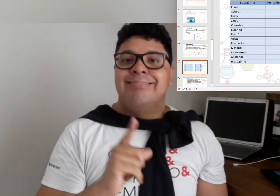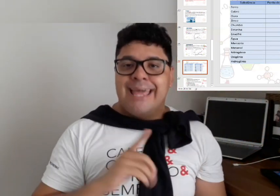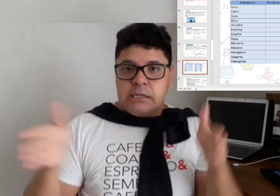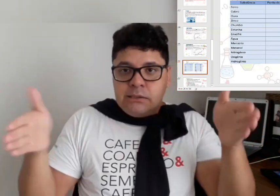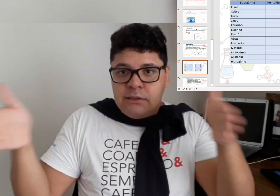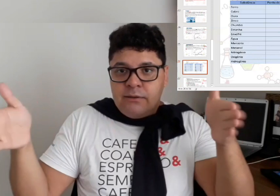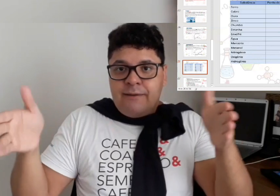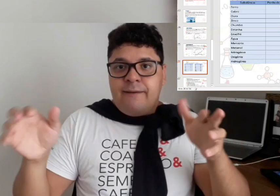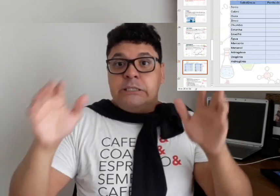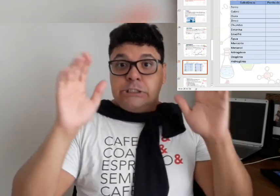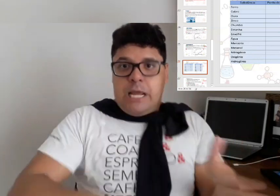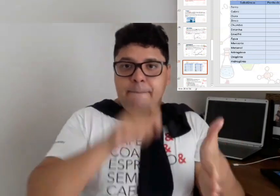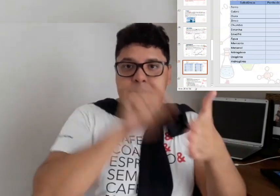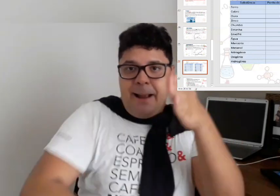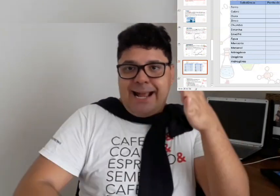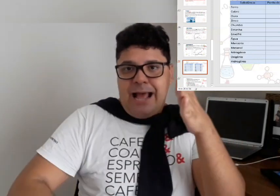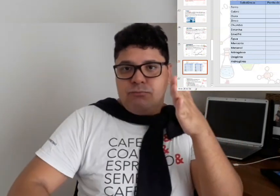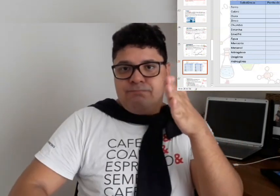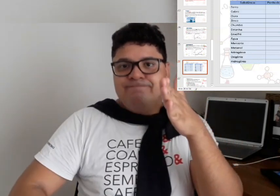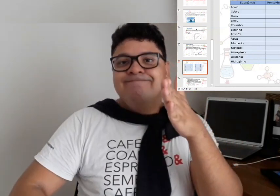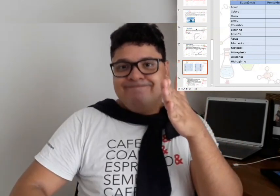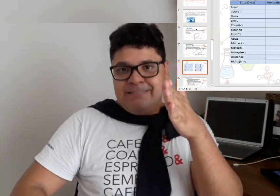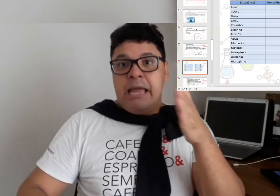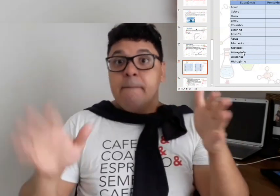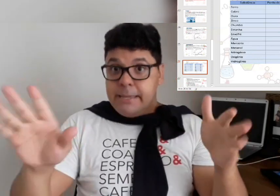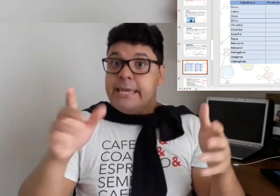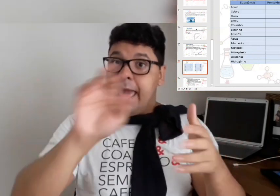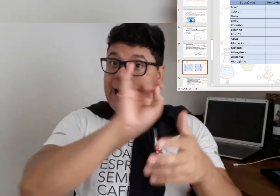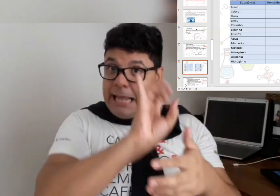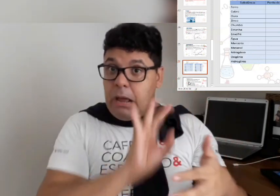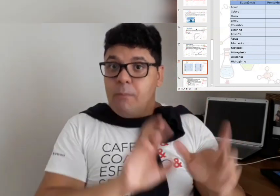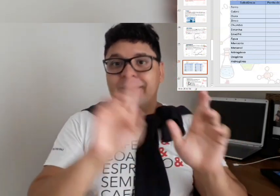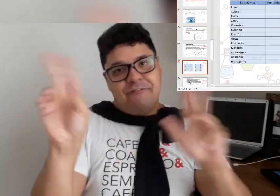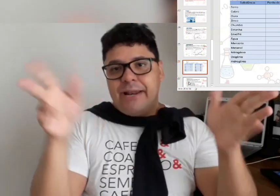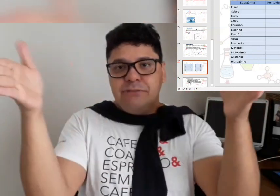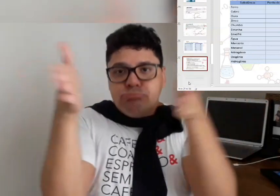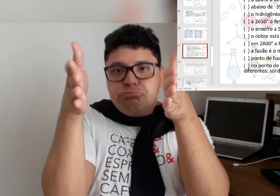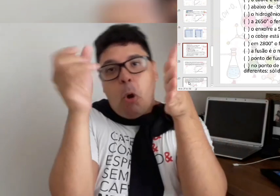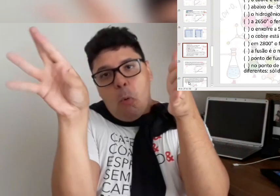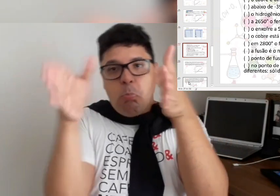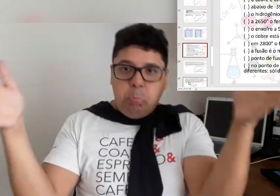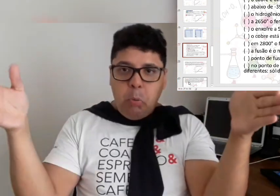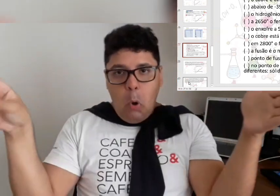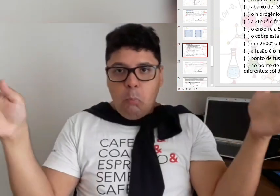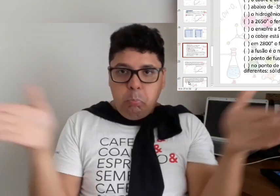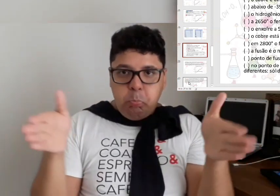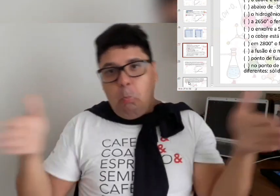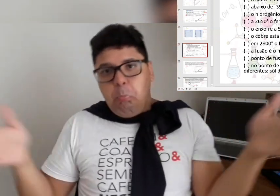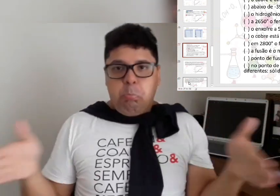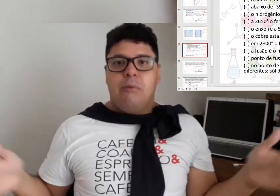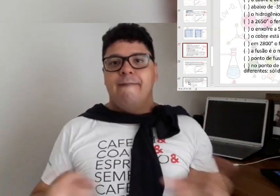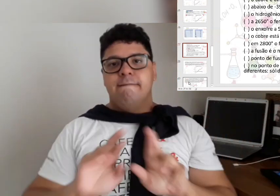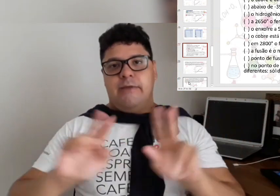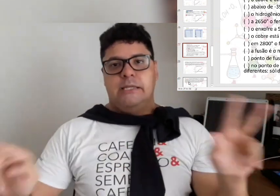fusão e ebulição definidos, tá? Agora, vamos lá. Então,